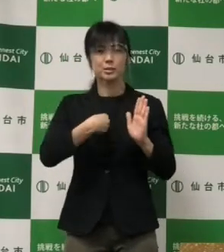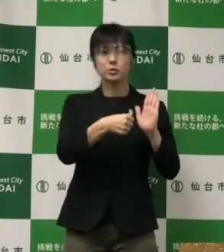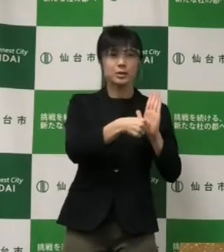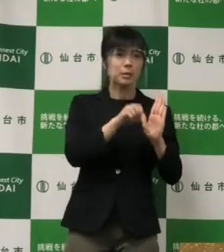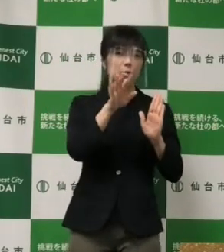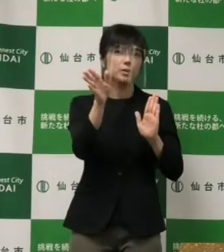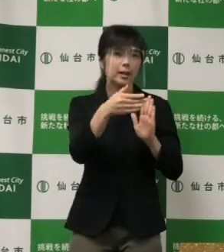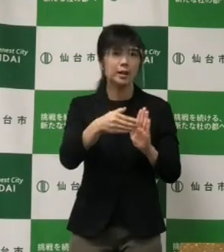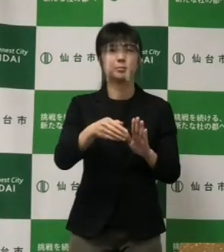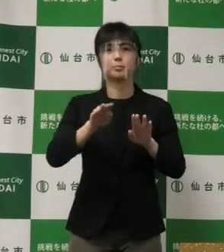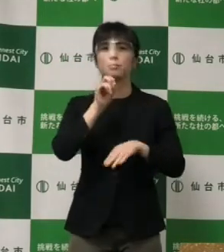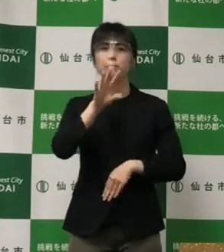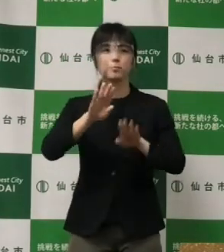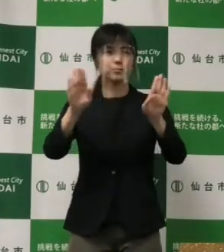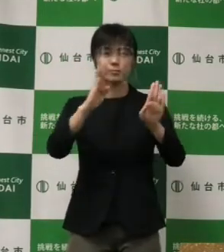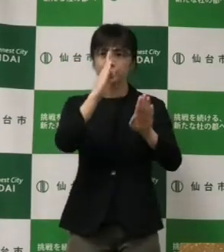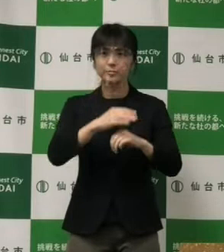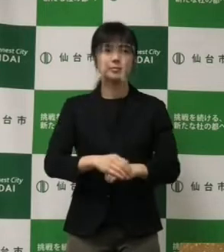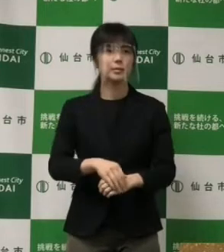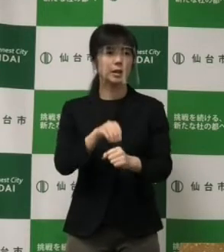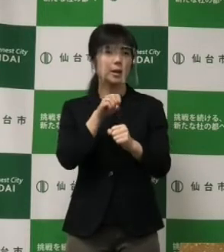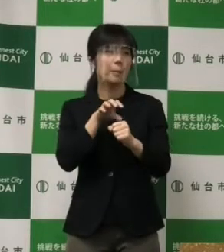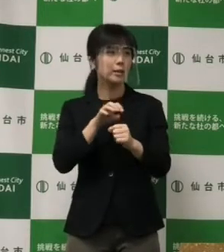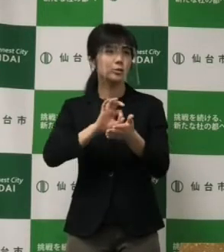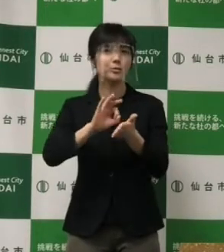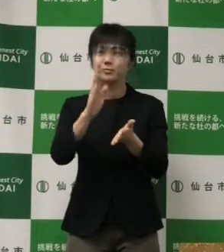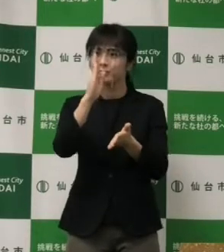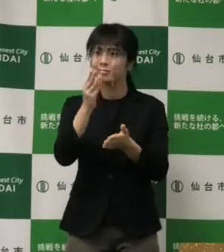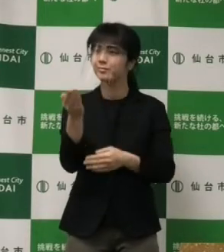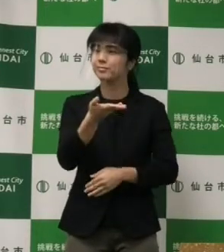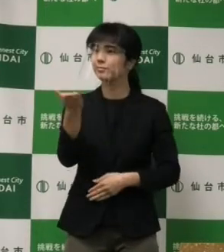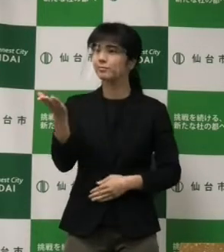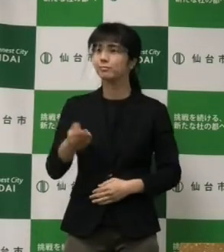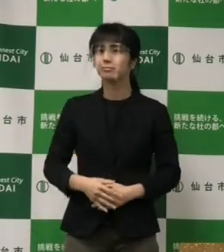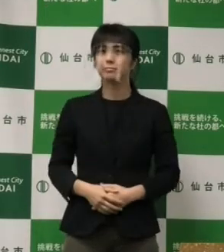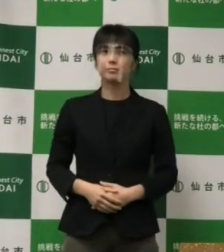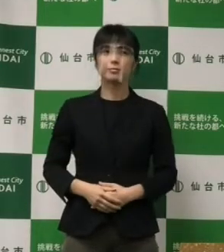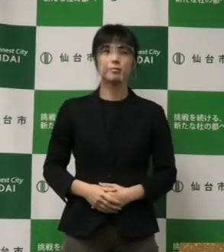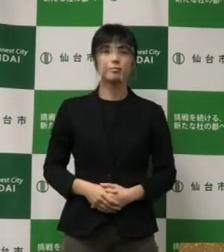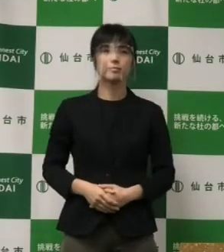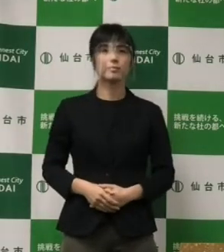ください。またマイクの使用についてもご協力をお願いいたします。ご質問いかがでしょうか。どうぞ。